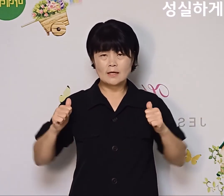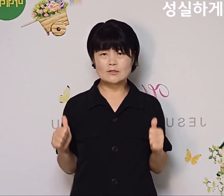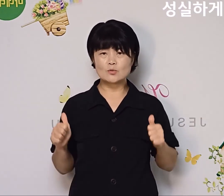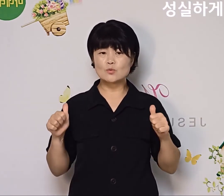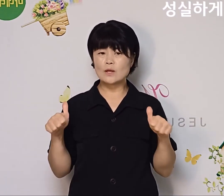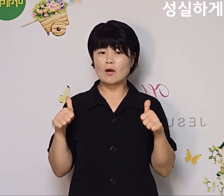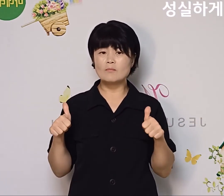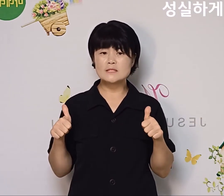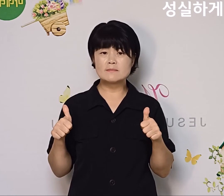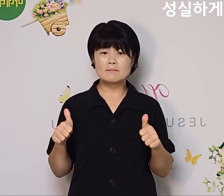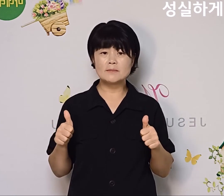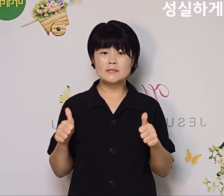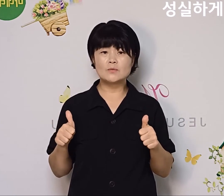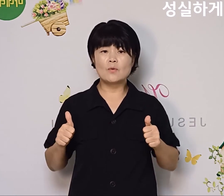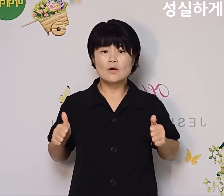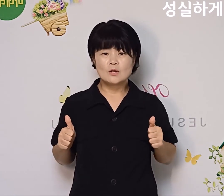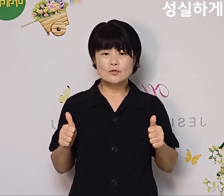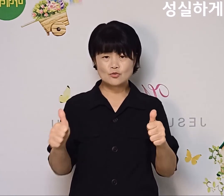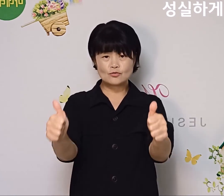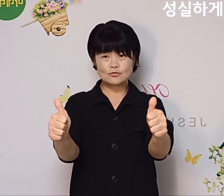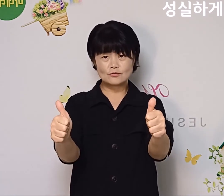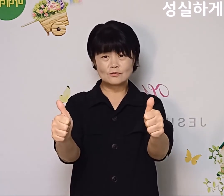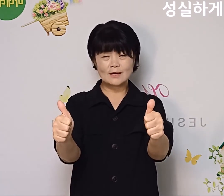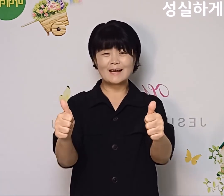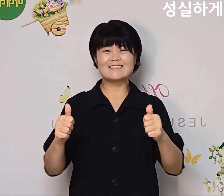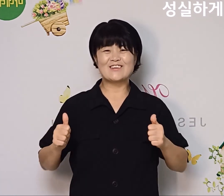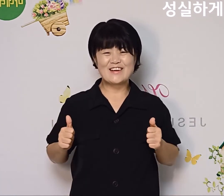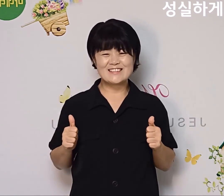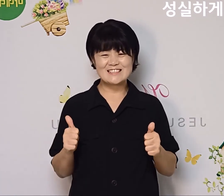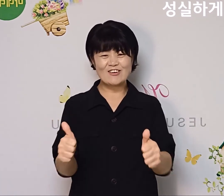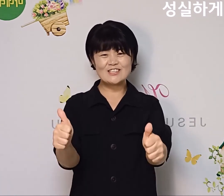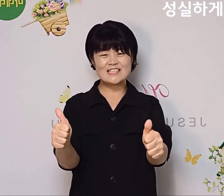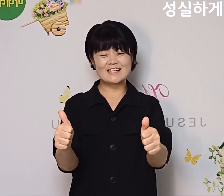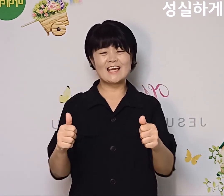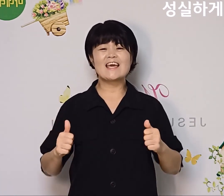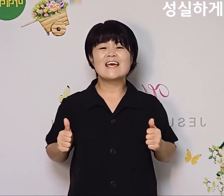양쪽 손에 엄지만 펴시고 쭉 가는 거예요.